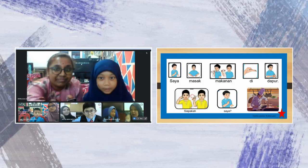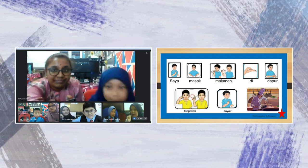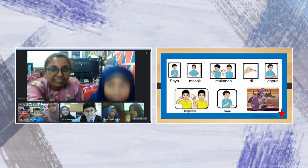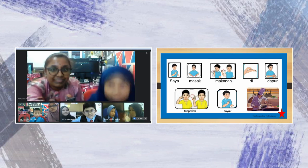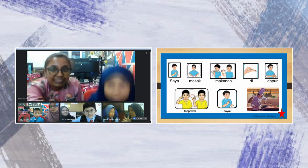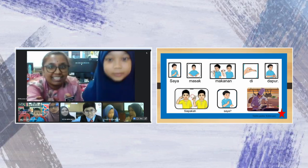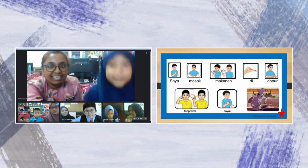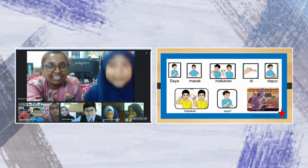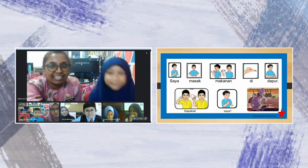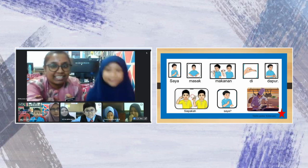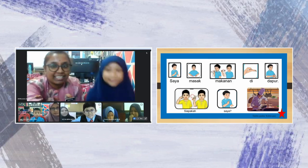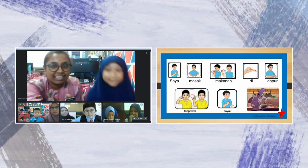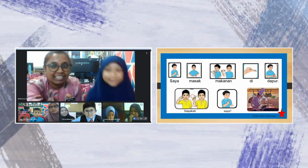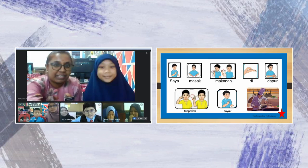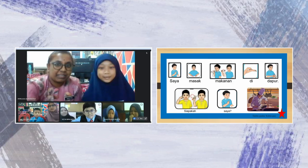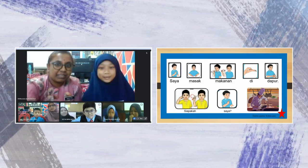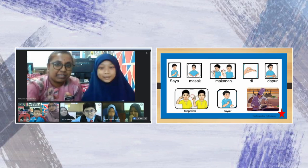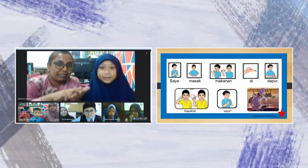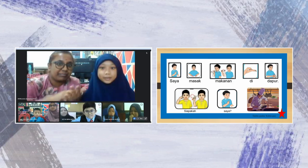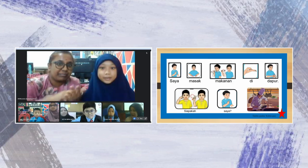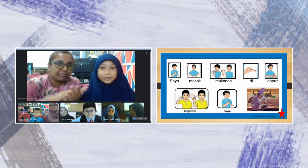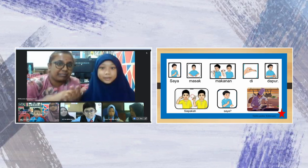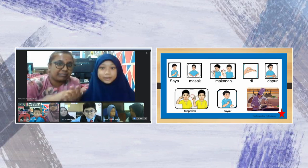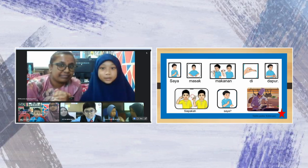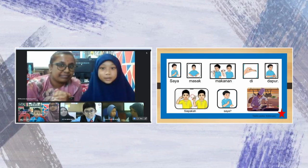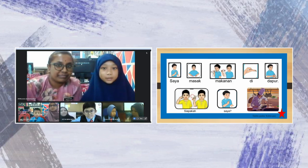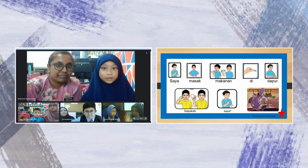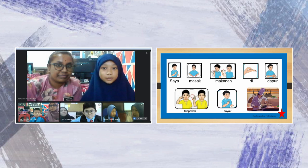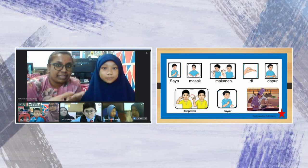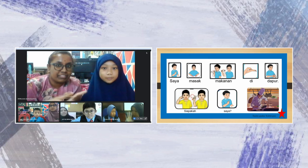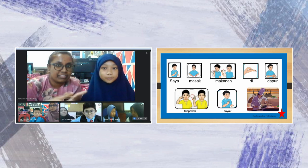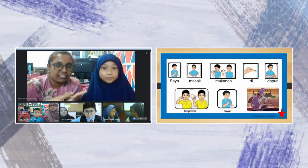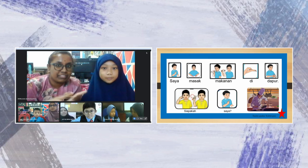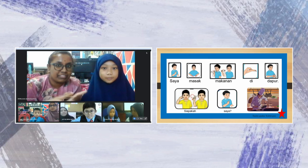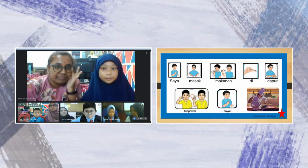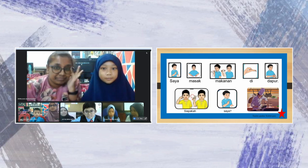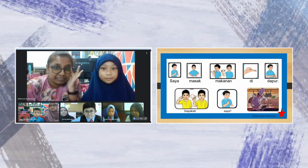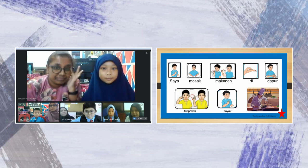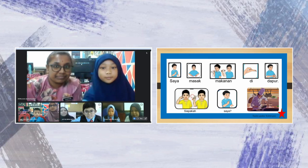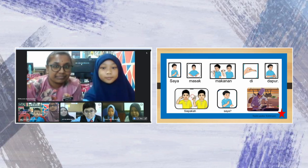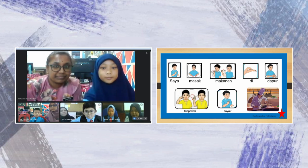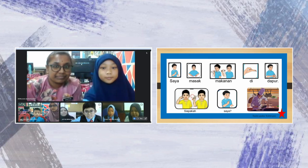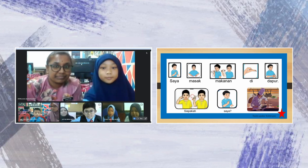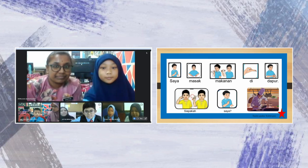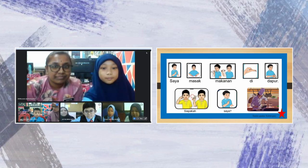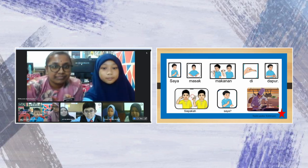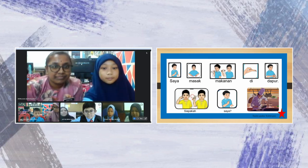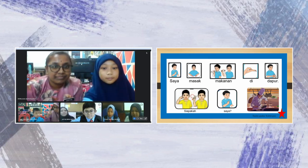Boleh? Okey. Cikgu Miza akan bacakan. Ambilkan pen marker, ya.